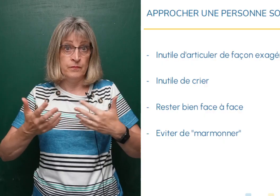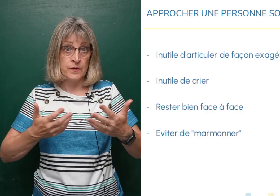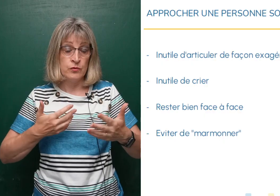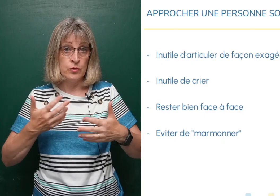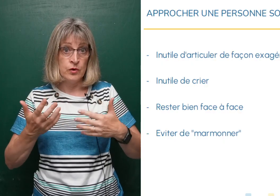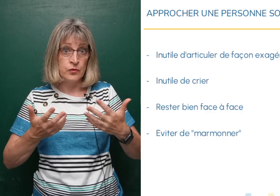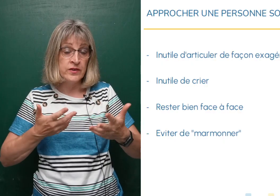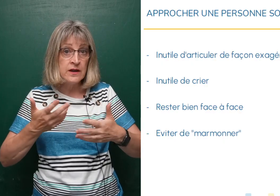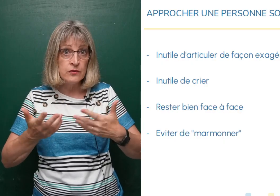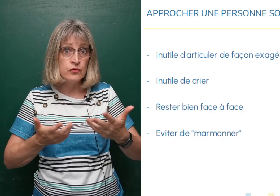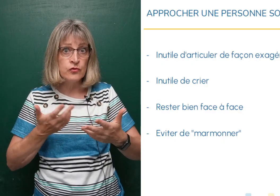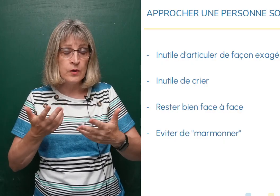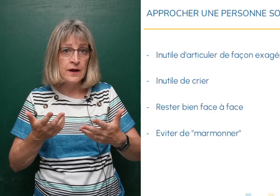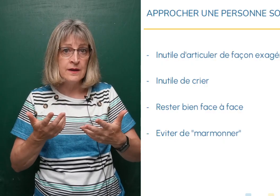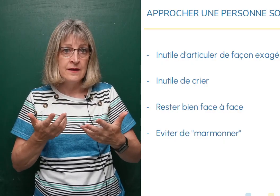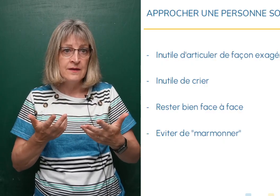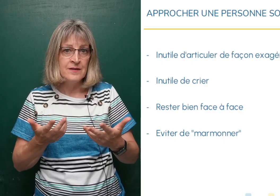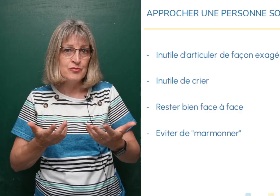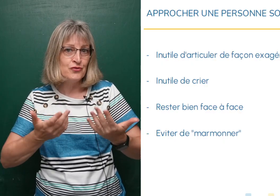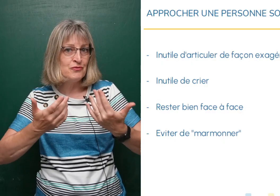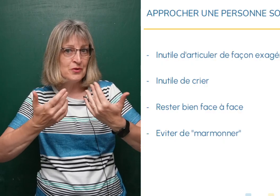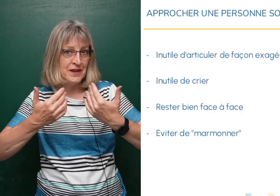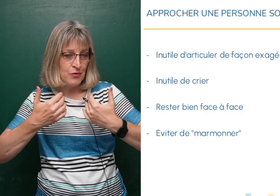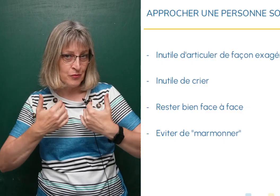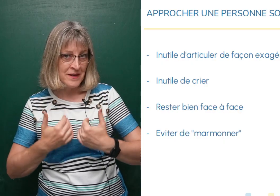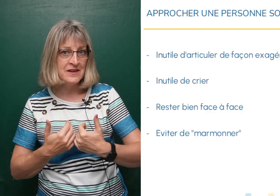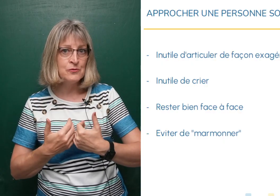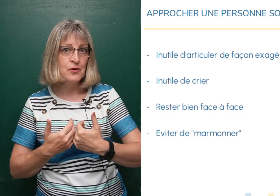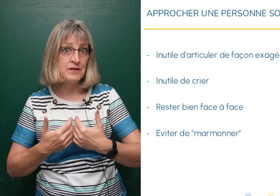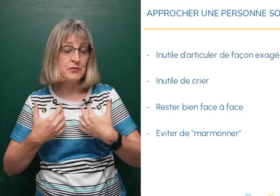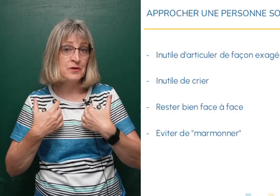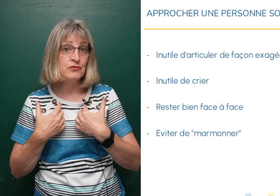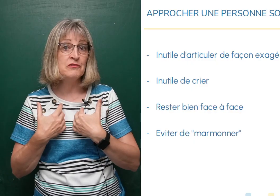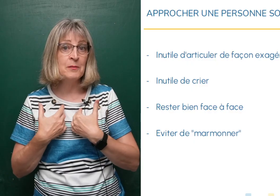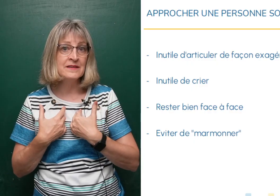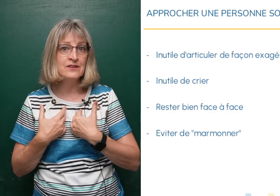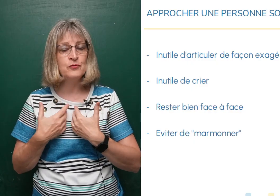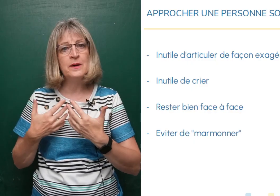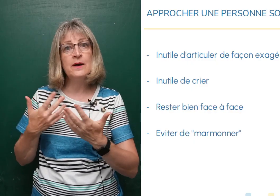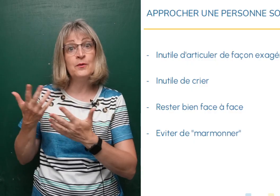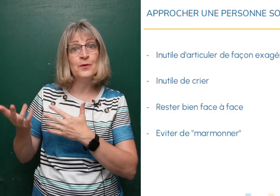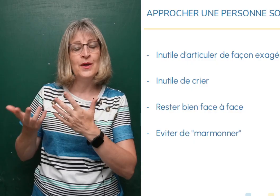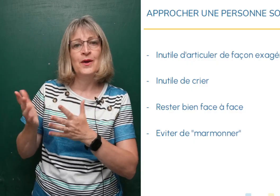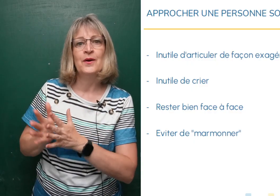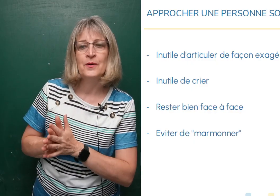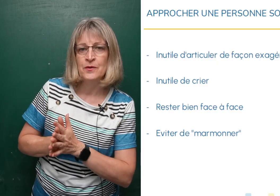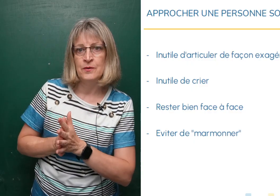de l'entretien de ce soir, c'est plus de vous montrer comment se passent les cours en fait, parce que moi je suis formatrice, je suis pas